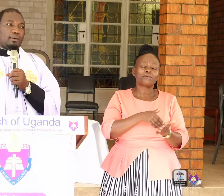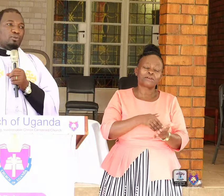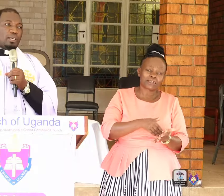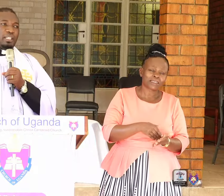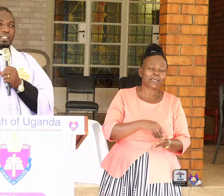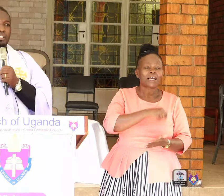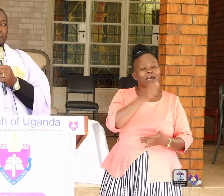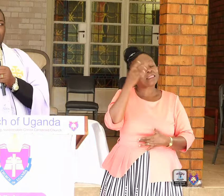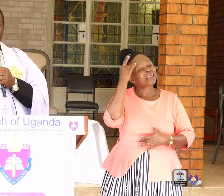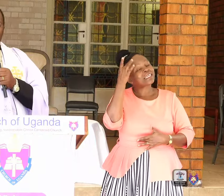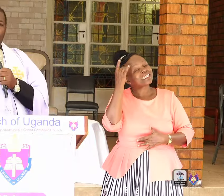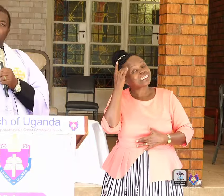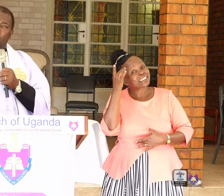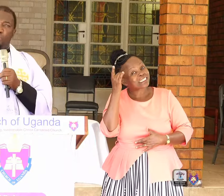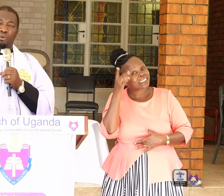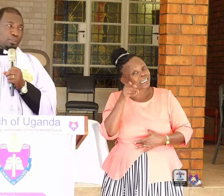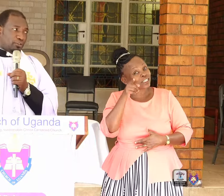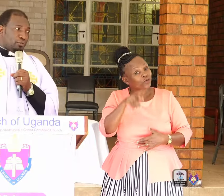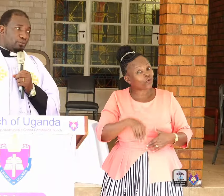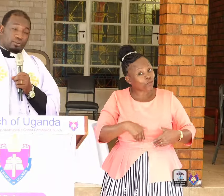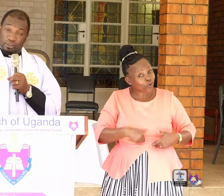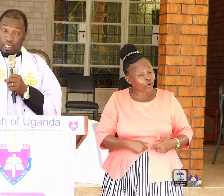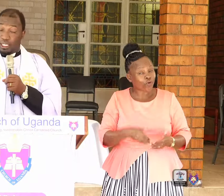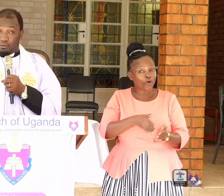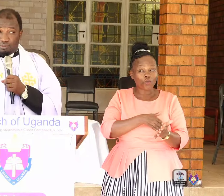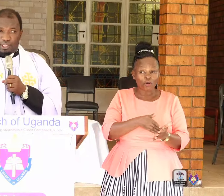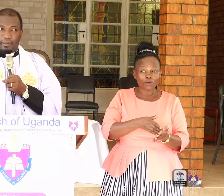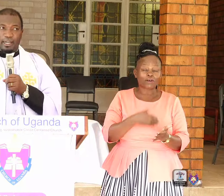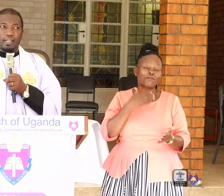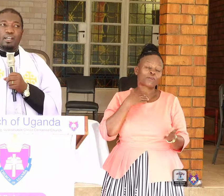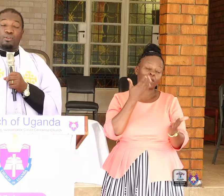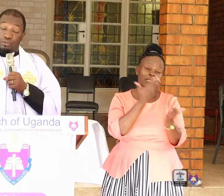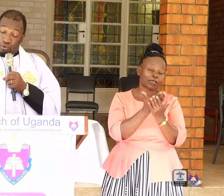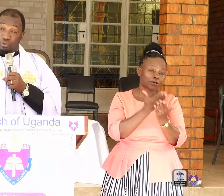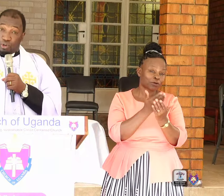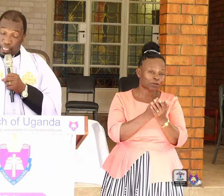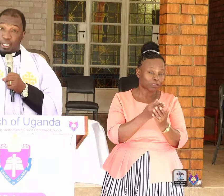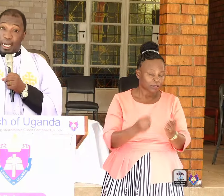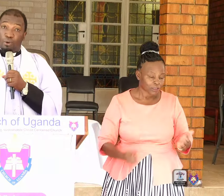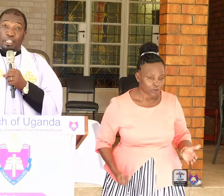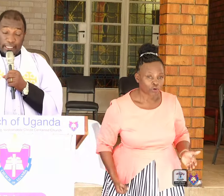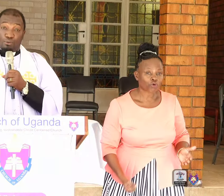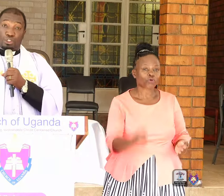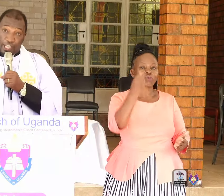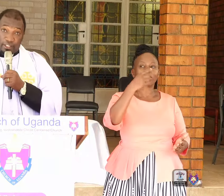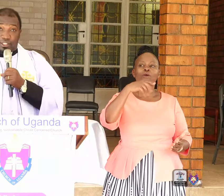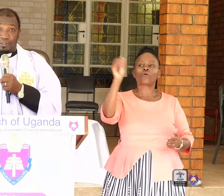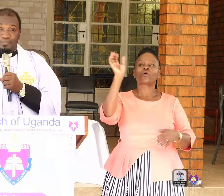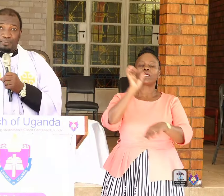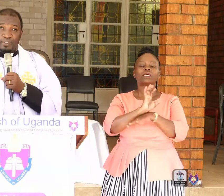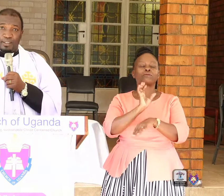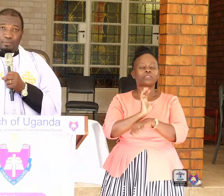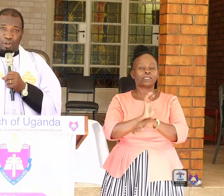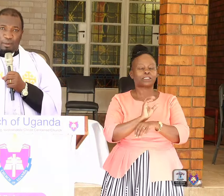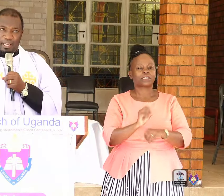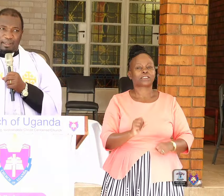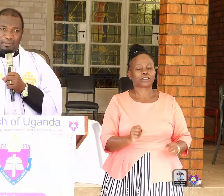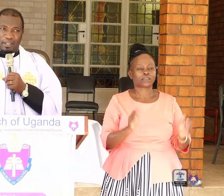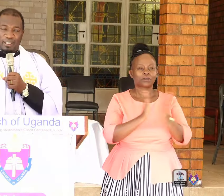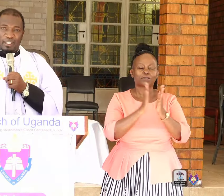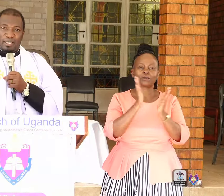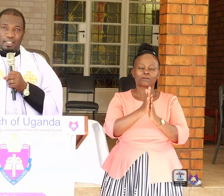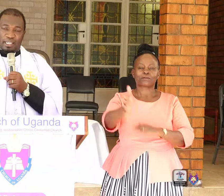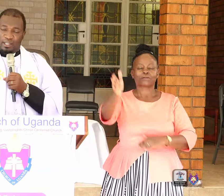abalala bulwadde. Kati nno gwe omukoowu oba omunafu, njagala kusaba ogolokoke nga ogende ku chachi. Mukama